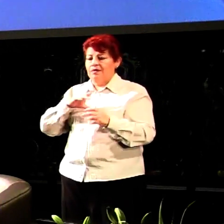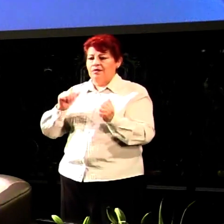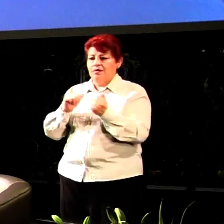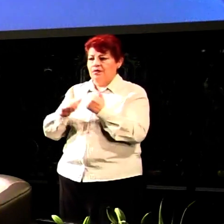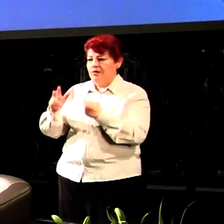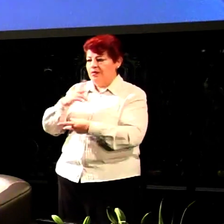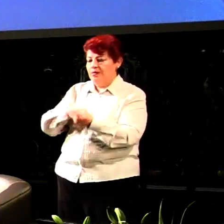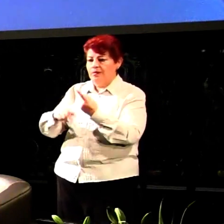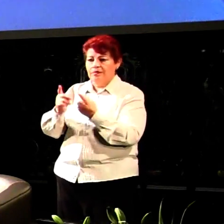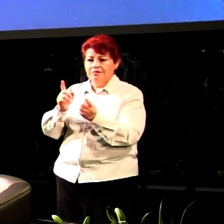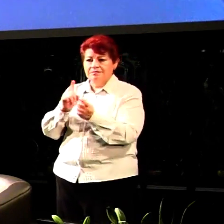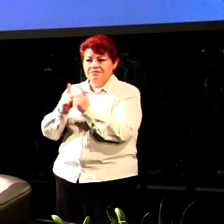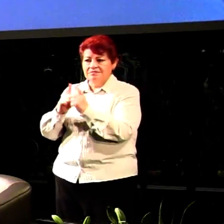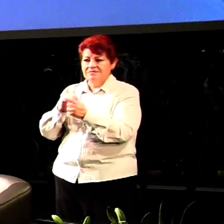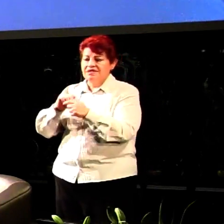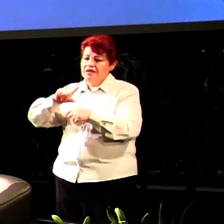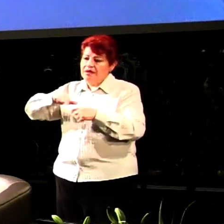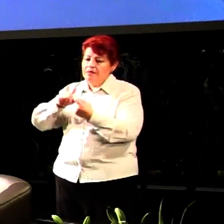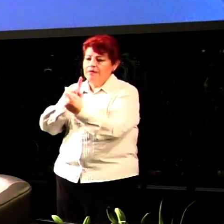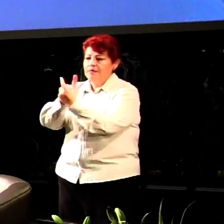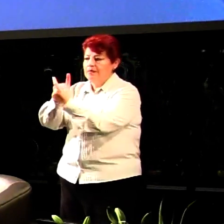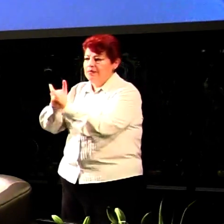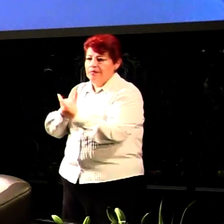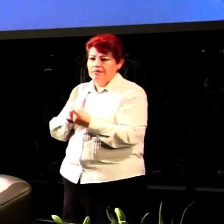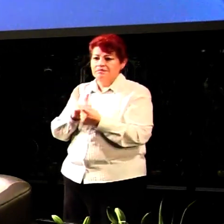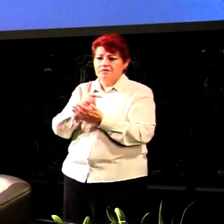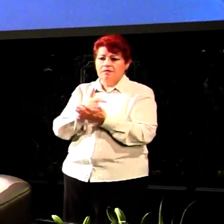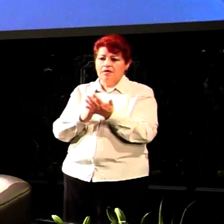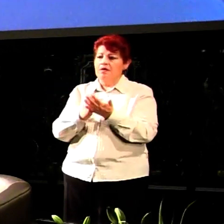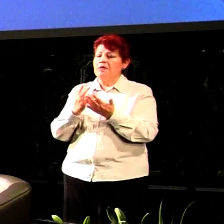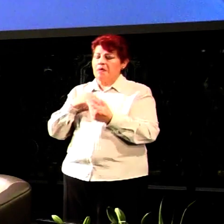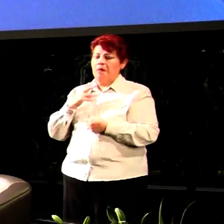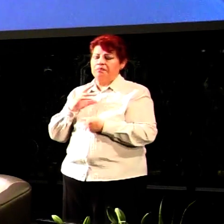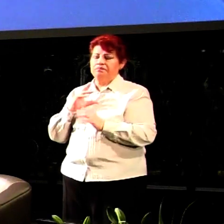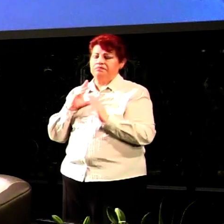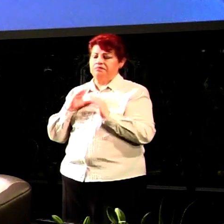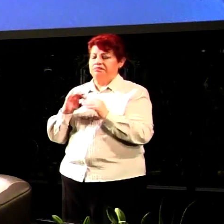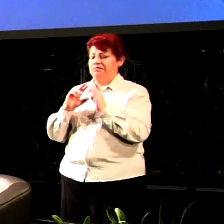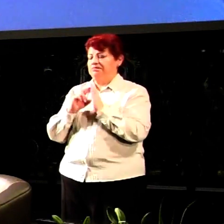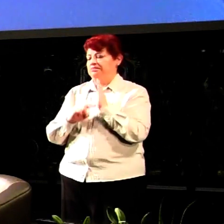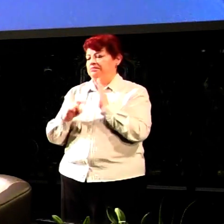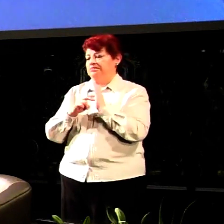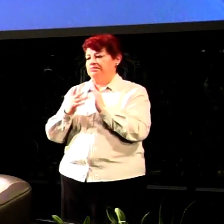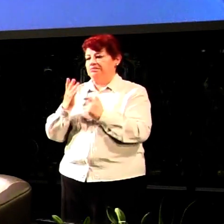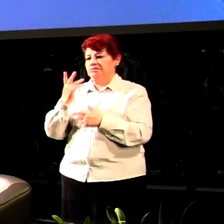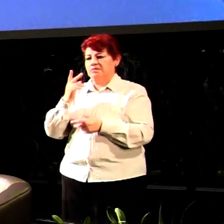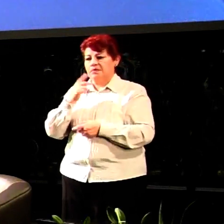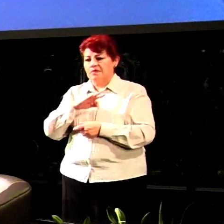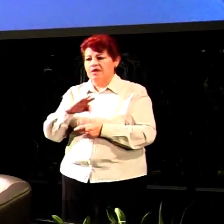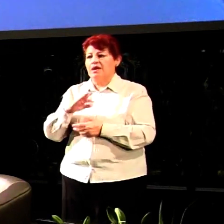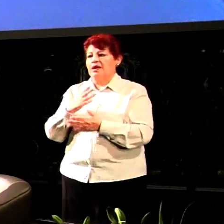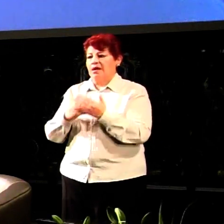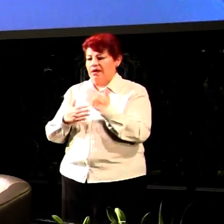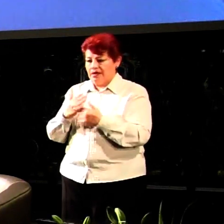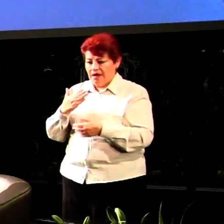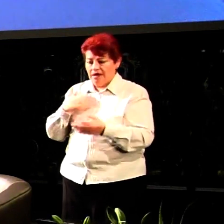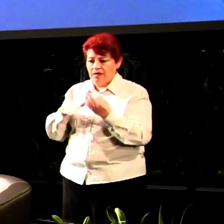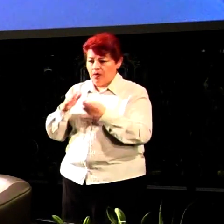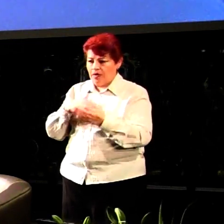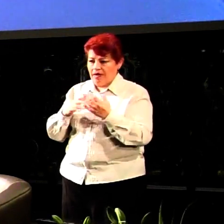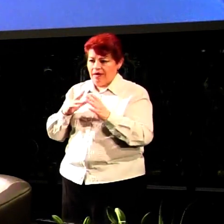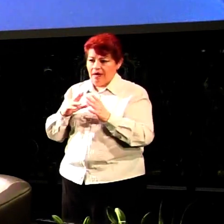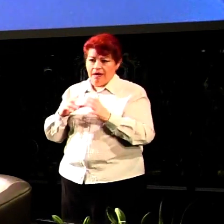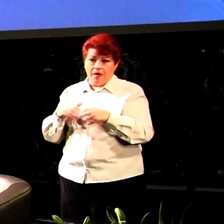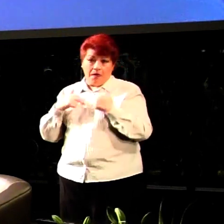nosotros mismos y con los demás. En el programa que yo desarrollé precisamente para poder desarrollar toda esta